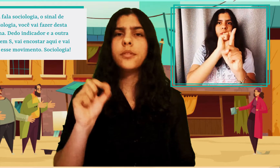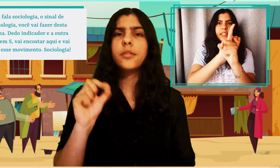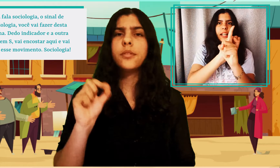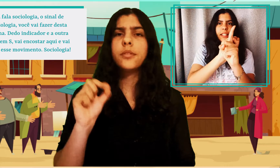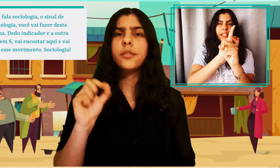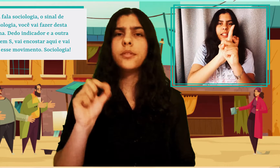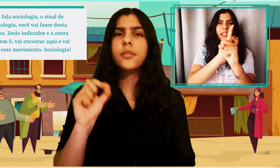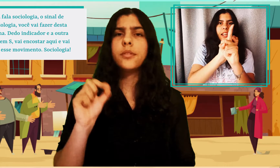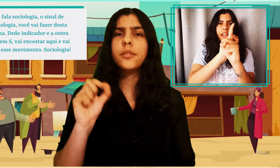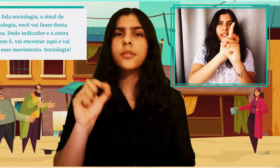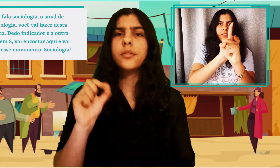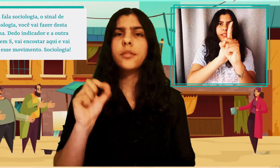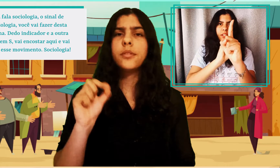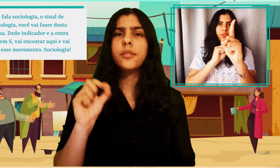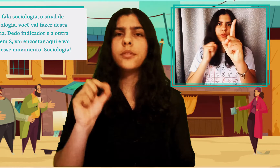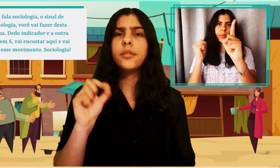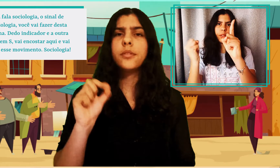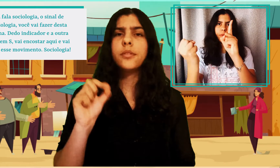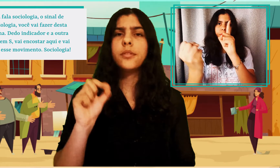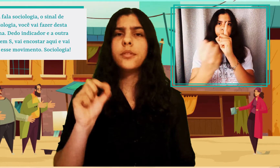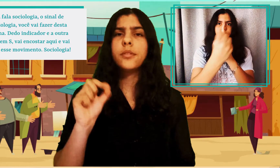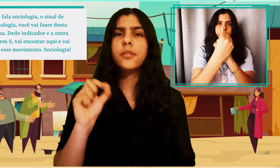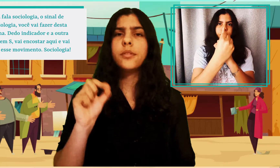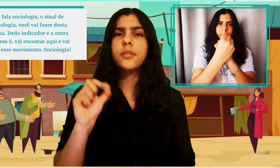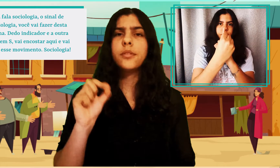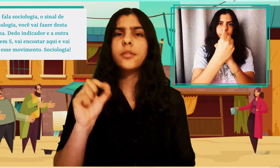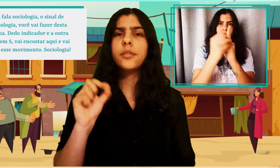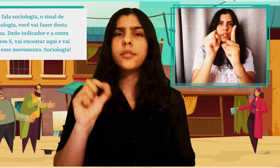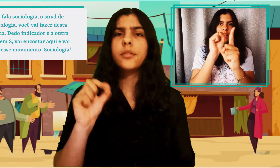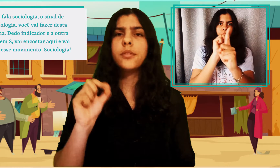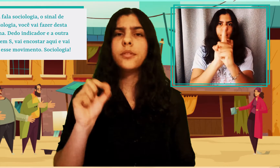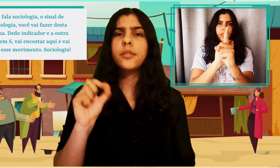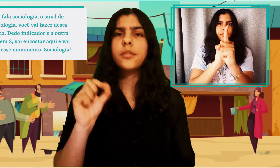vai encostar aqui e vai fazer este movimento.